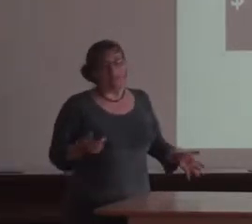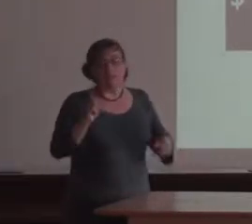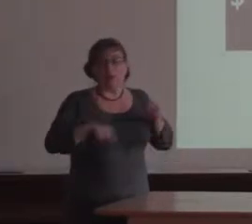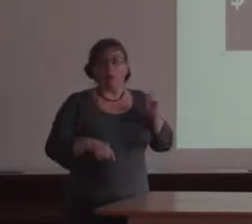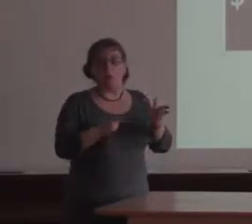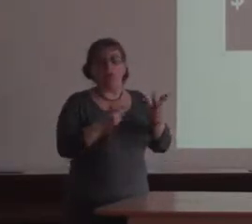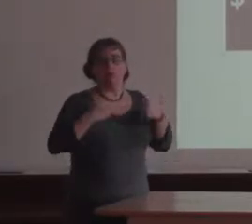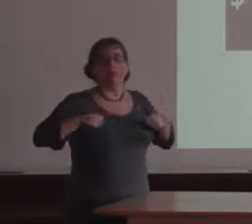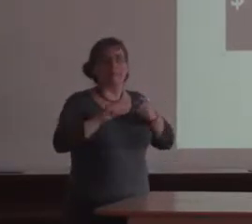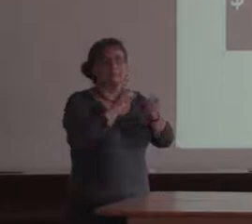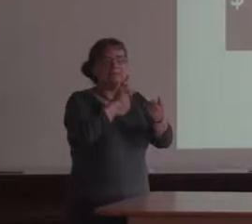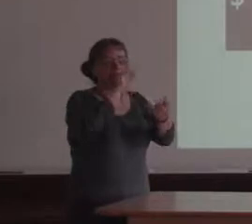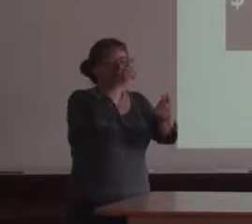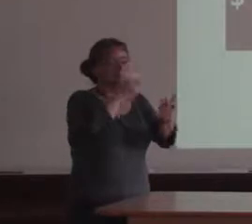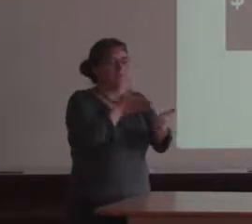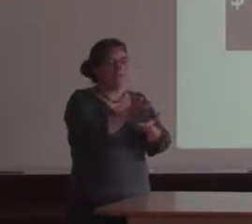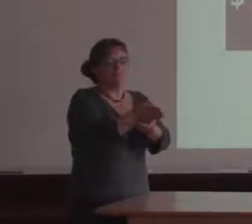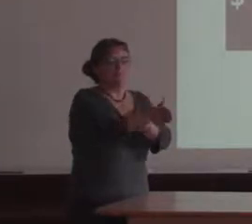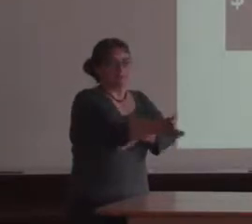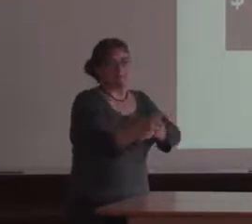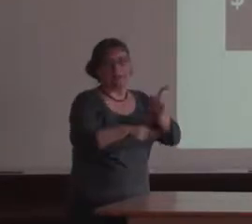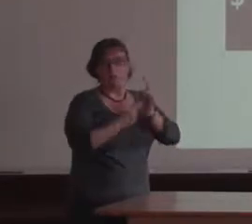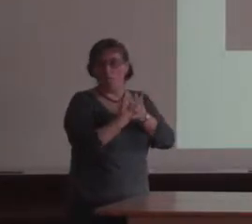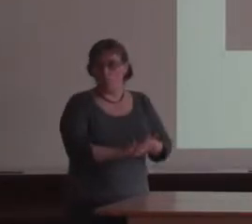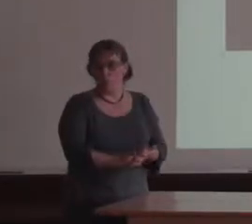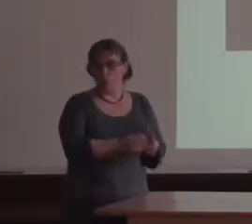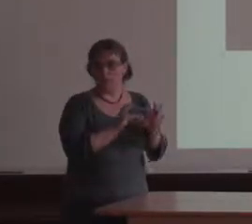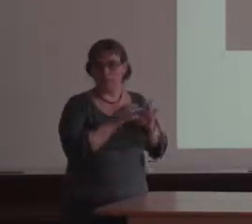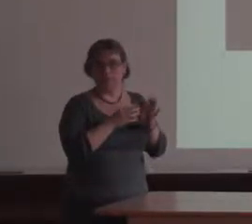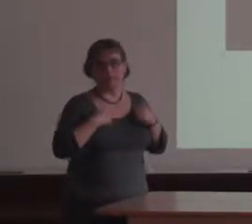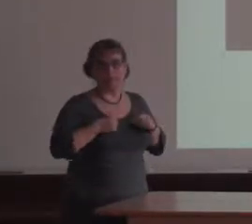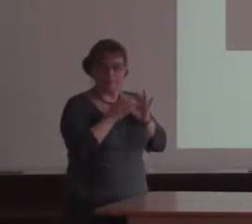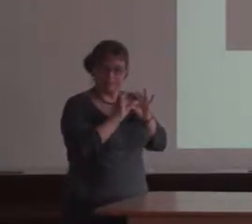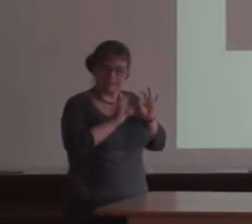le chemin spécifique des tests qu'on veut lancer.